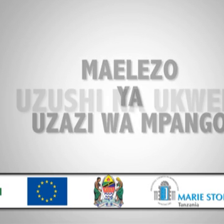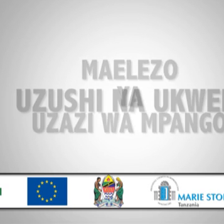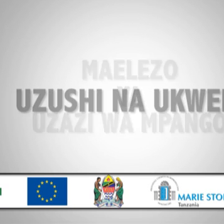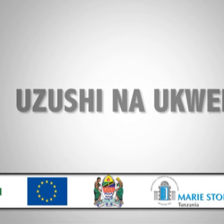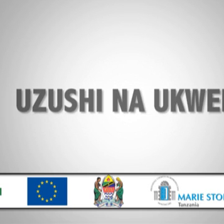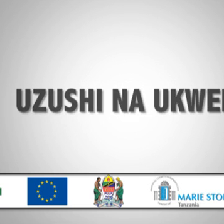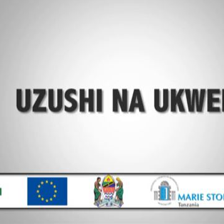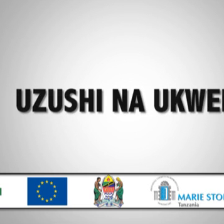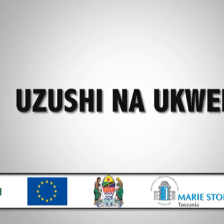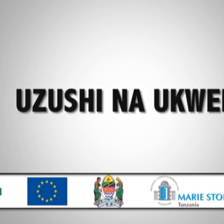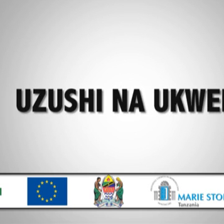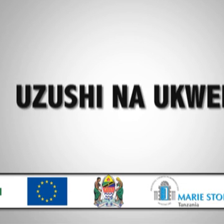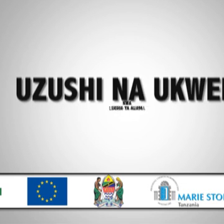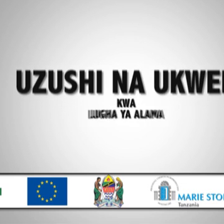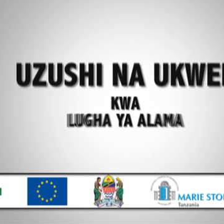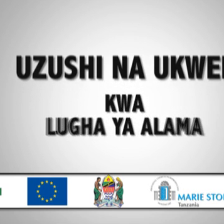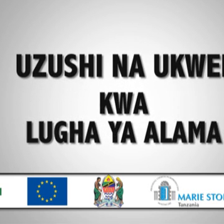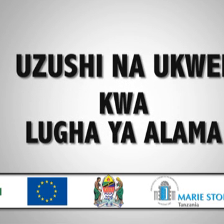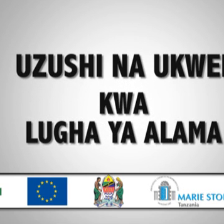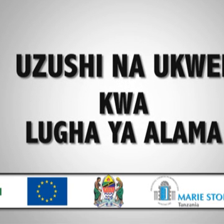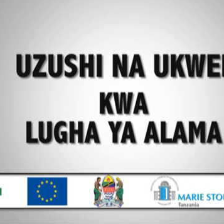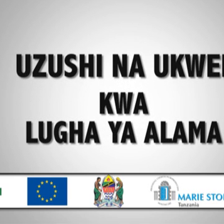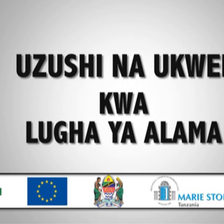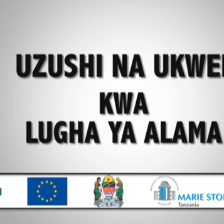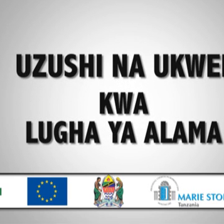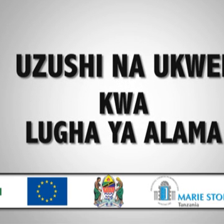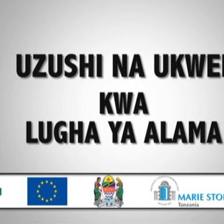uzushi na ukweli kwa lugha ya alama.